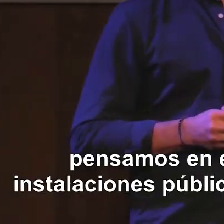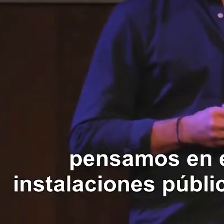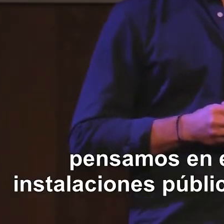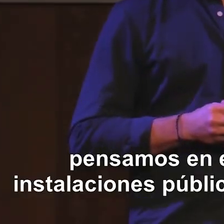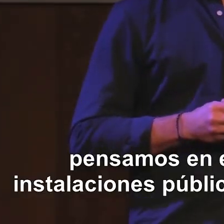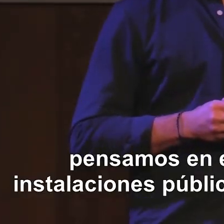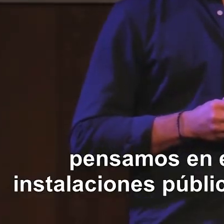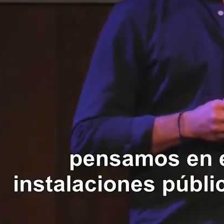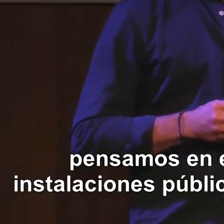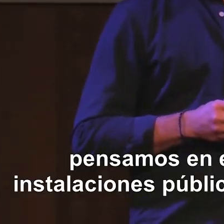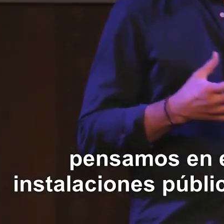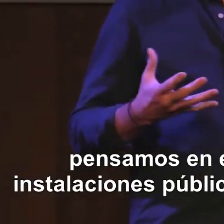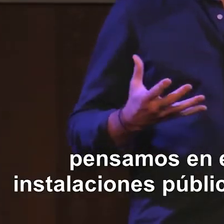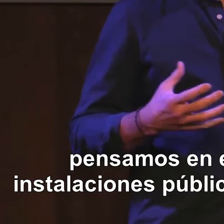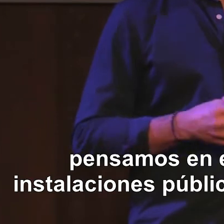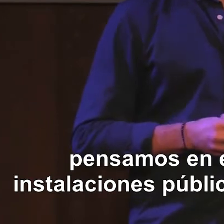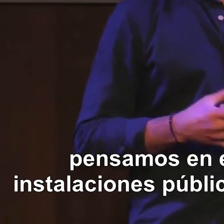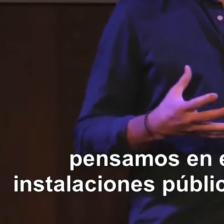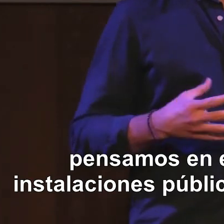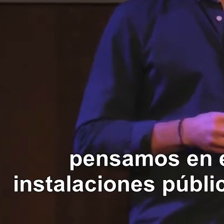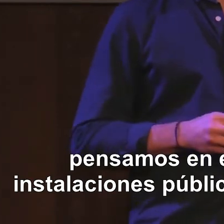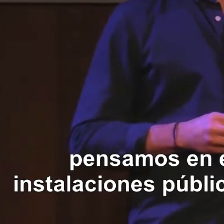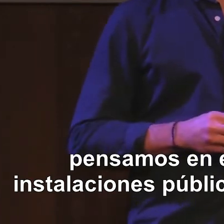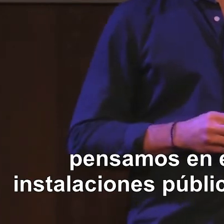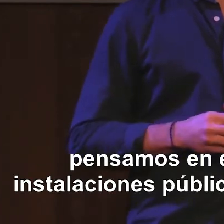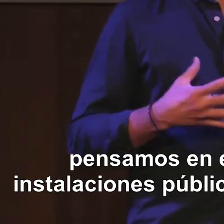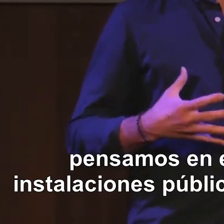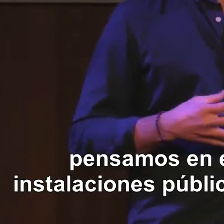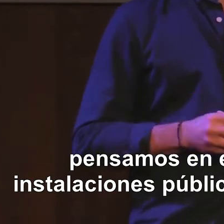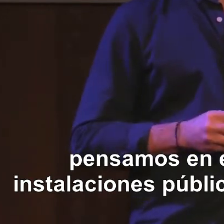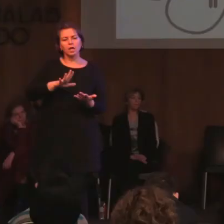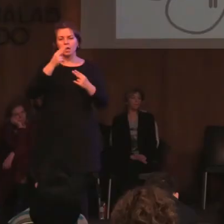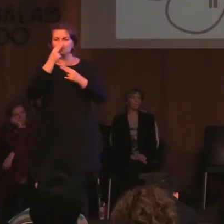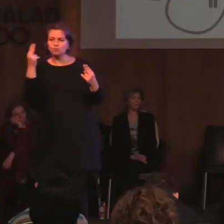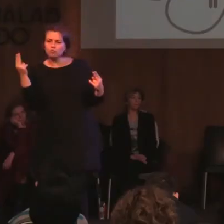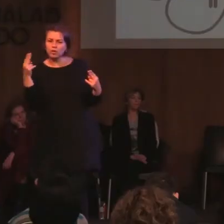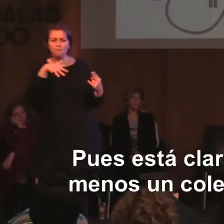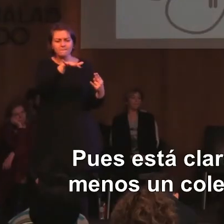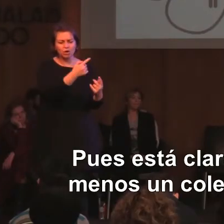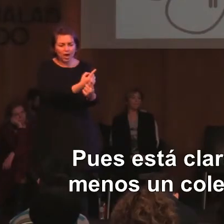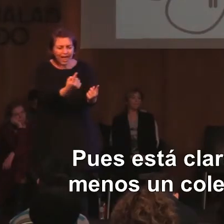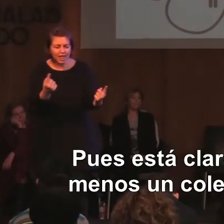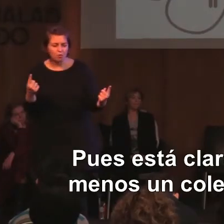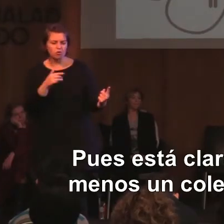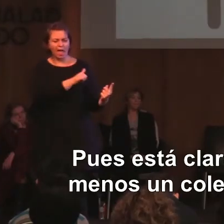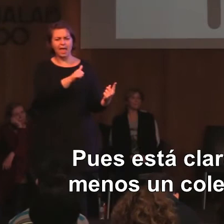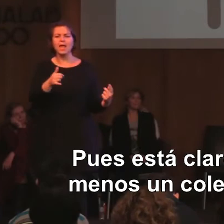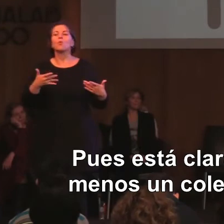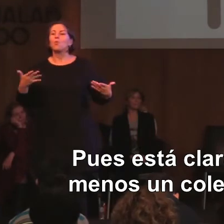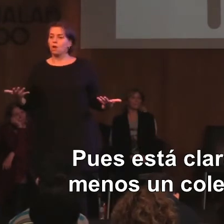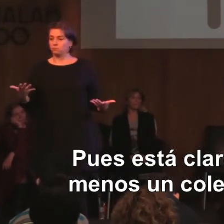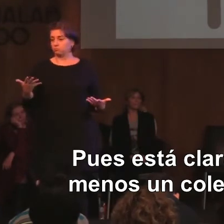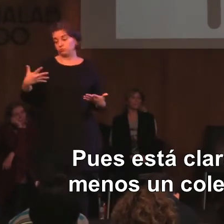dónde e instalaciones con instalaciones públicas cuenta cada barrio pues está claro todas tienen al menos un